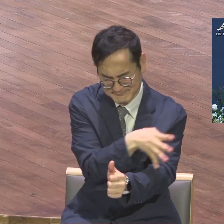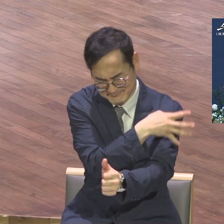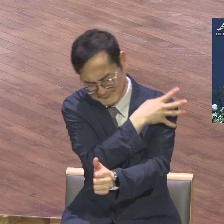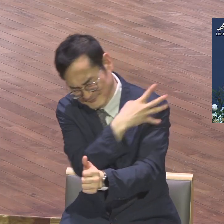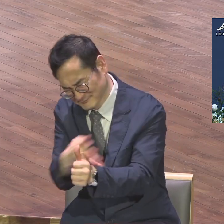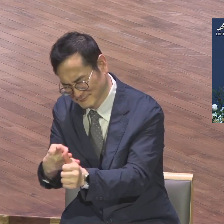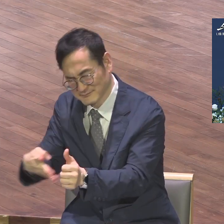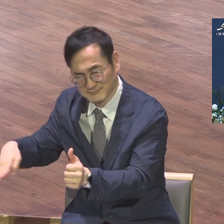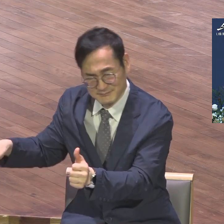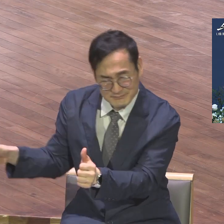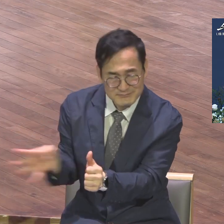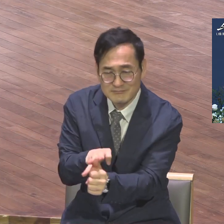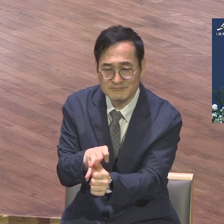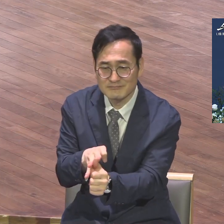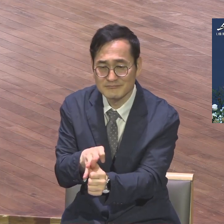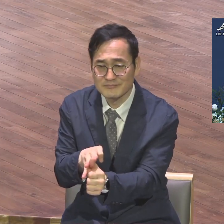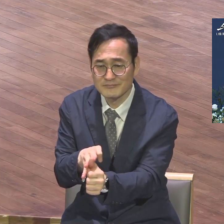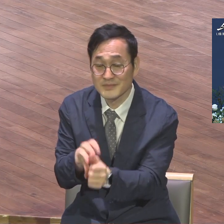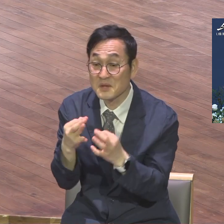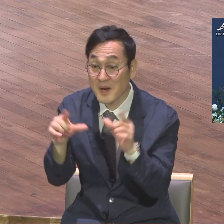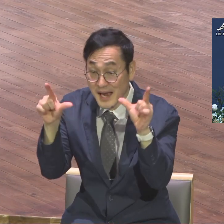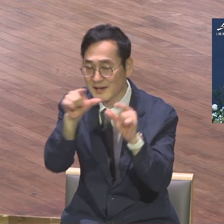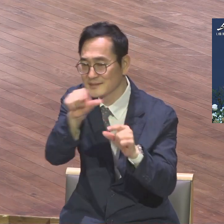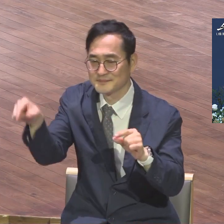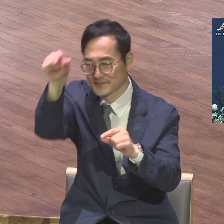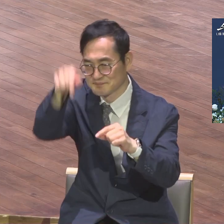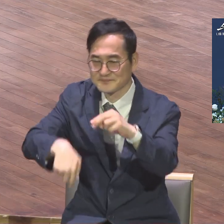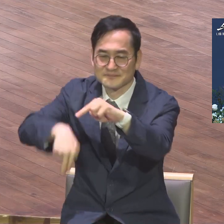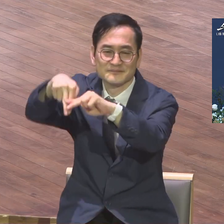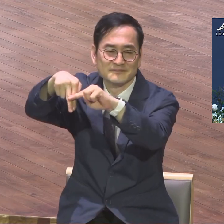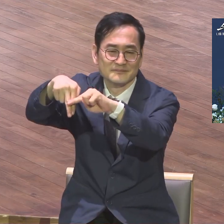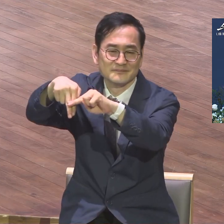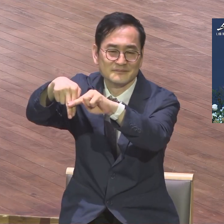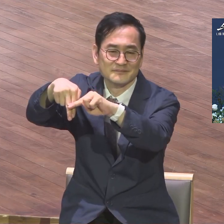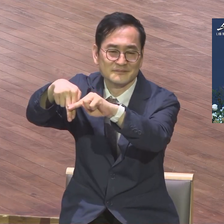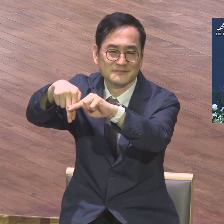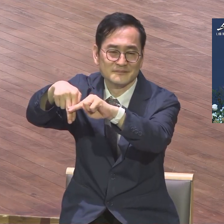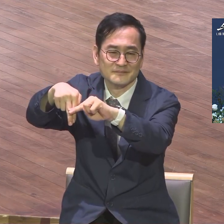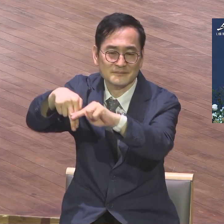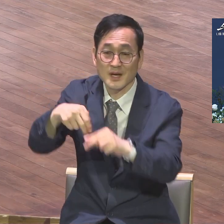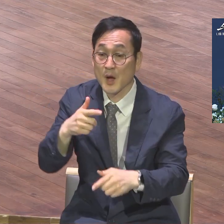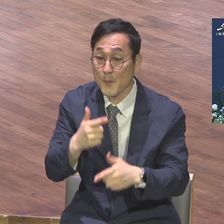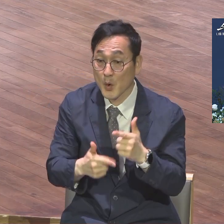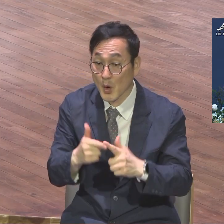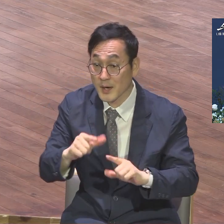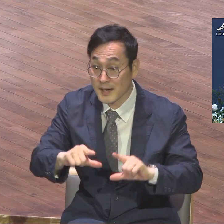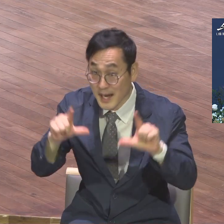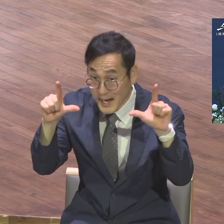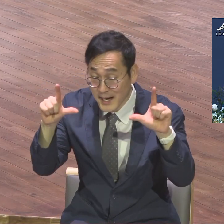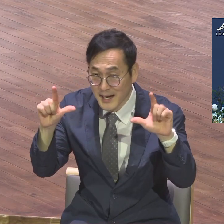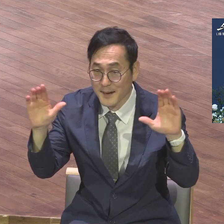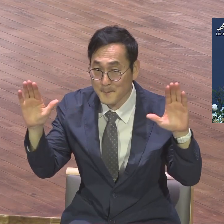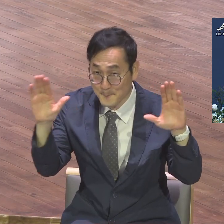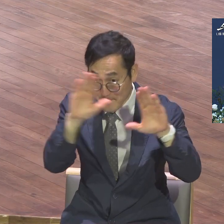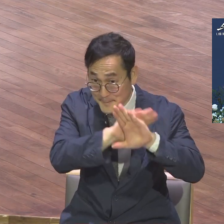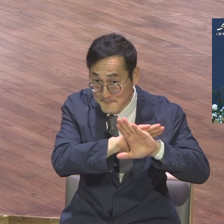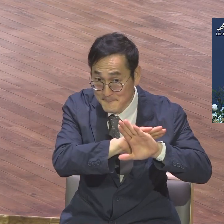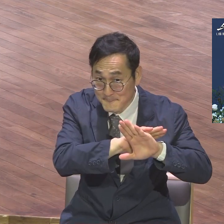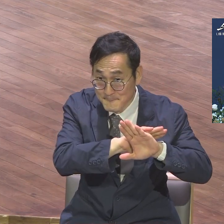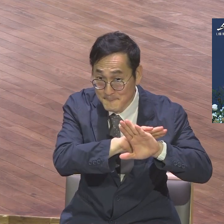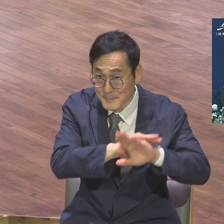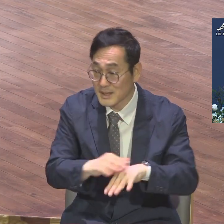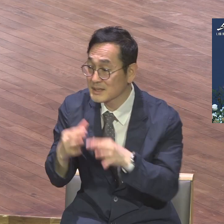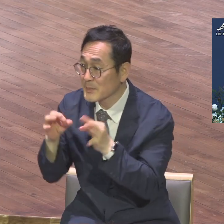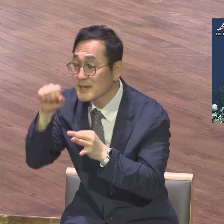후에 십자가 달려 죽으십니다. 그러니까 목요일 한밤중부터